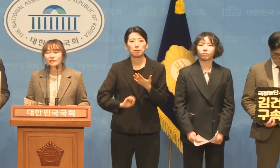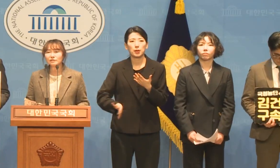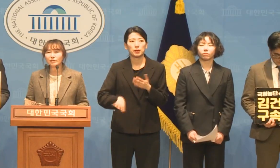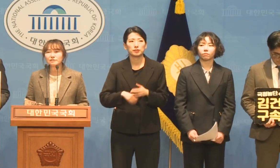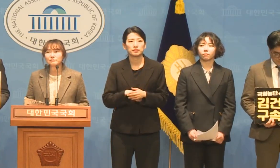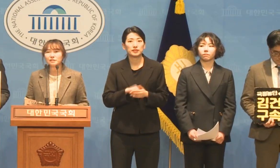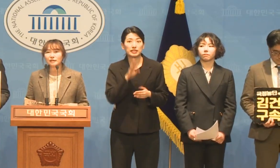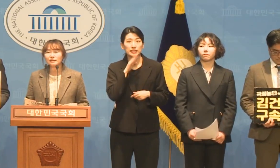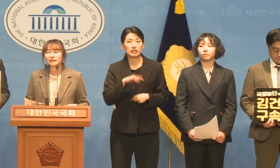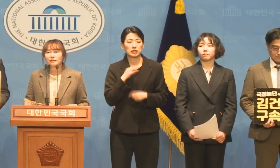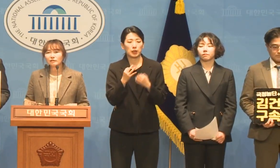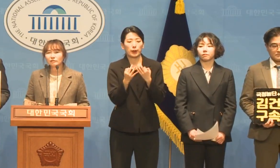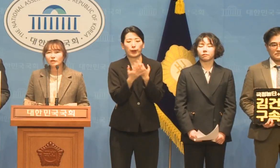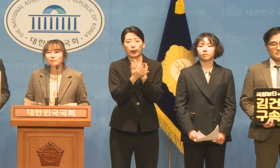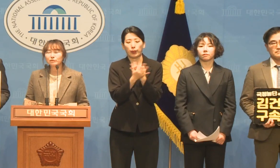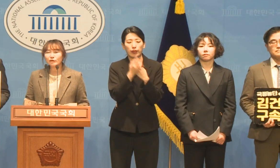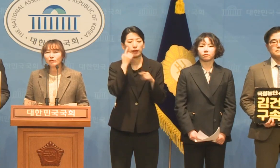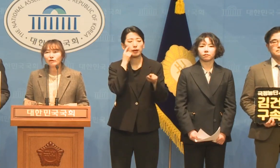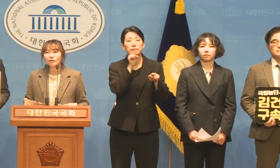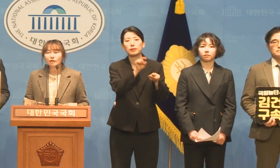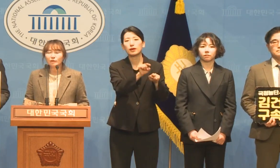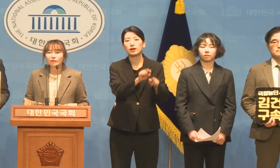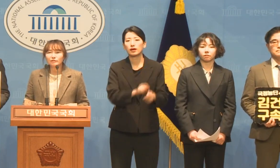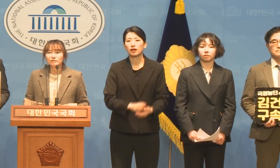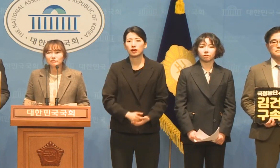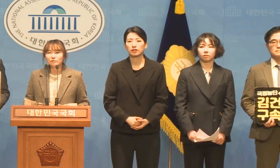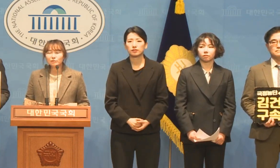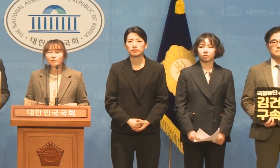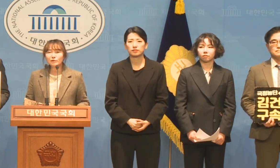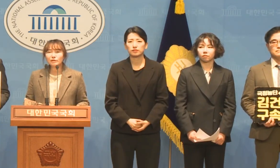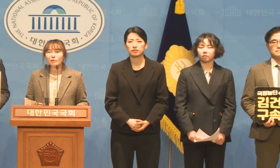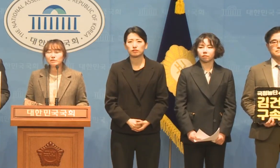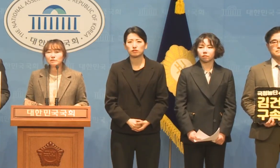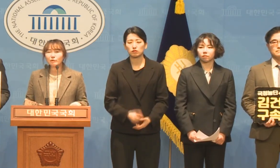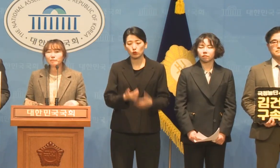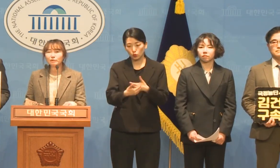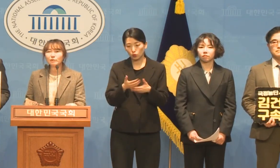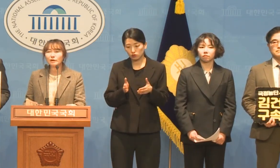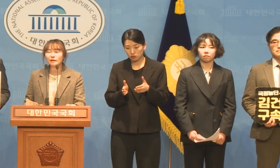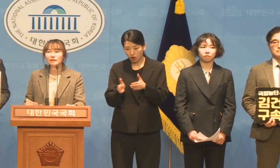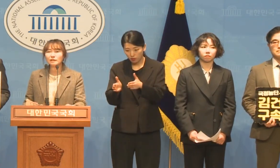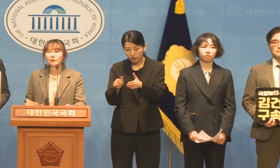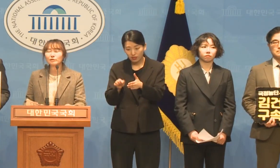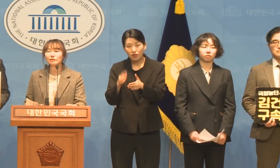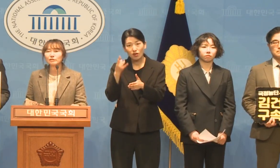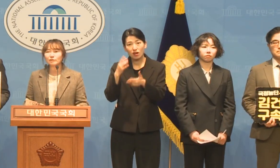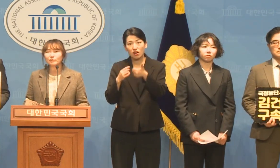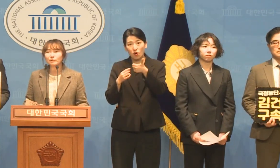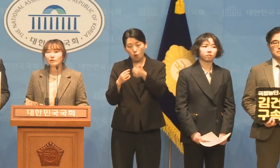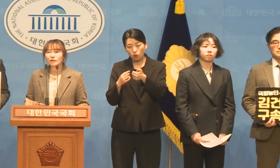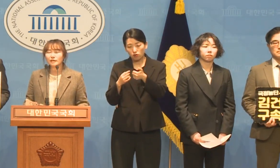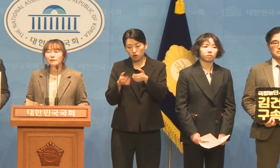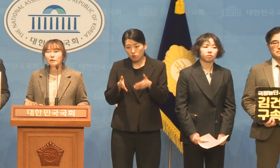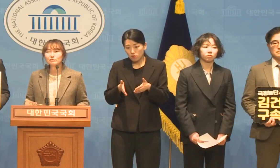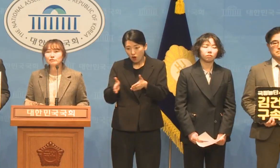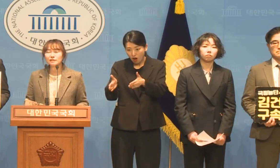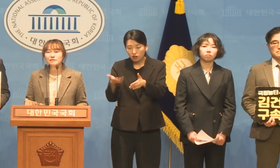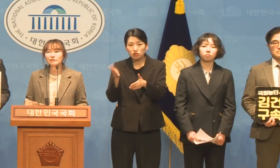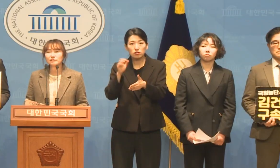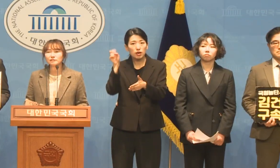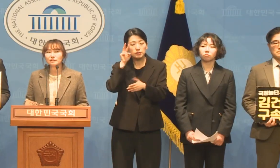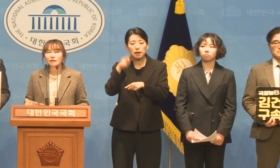사실이 확인되었습니다. 무려 총 노선의 55%가 변경이 되고